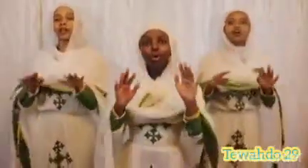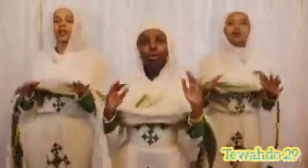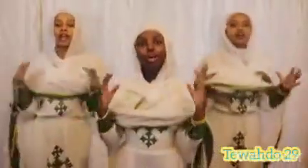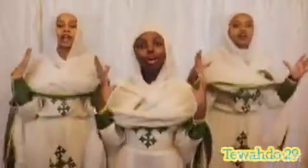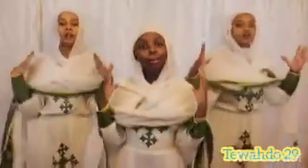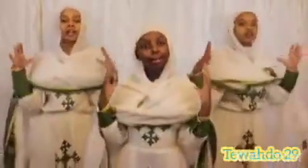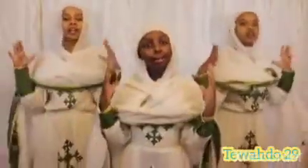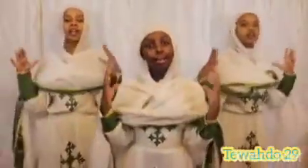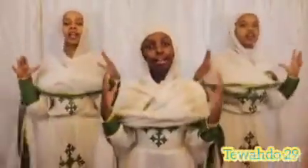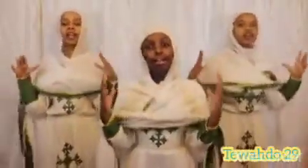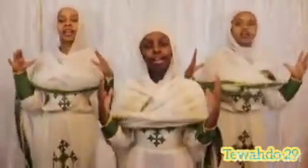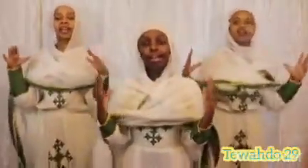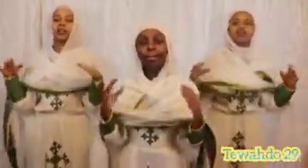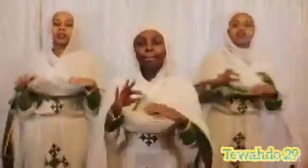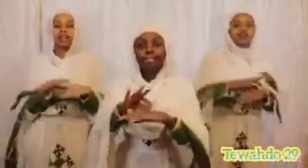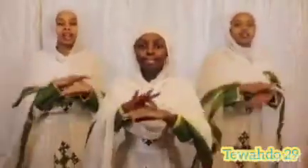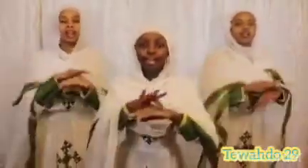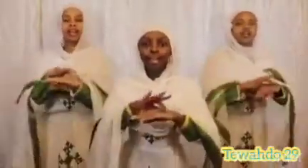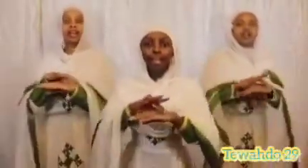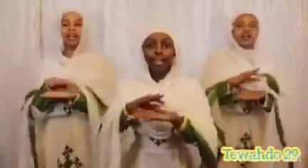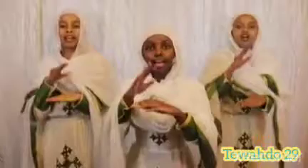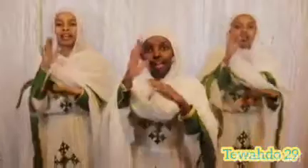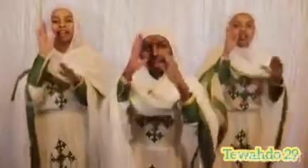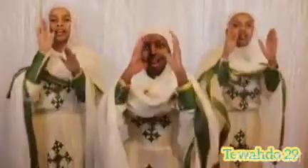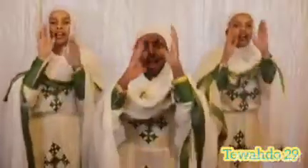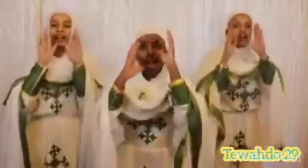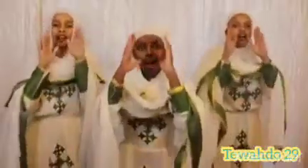ወሪዶ ገብርኤል ምድረ ገሊላ